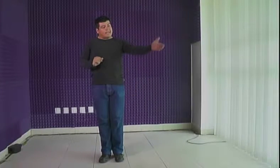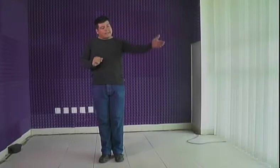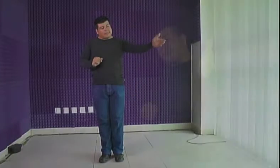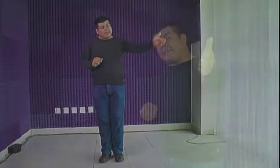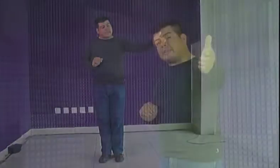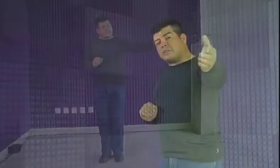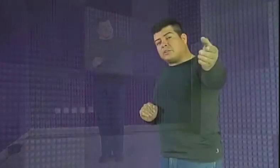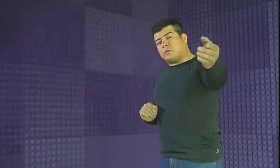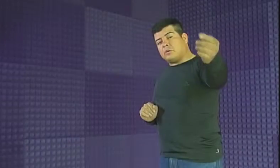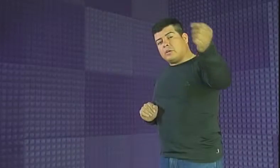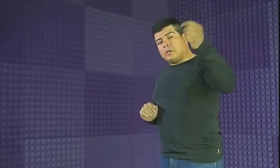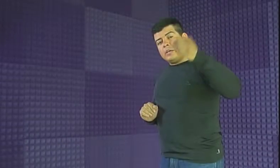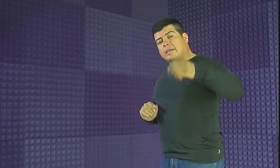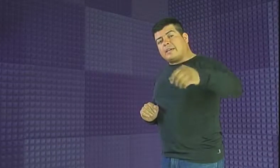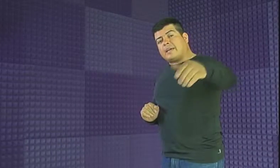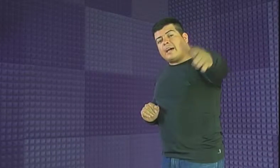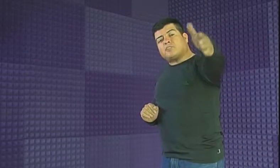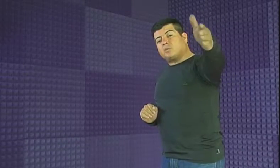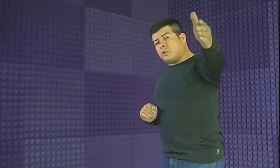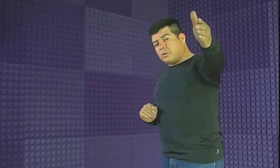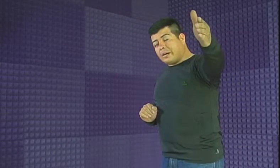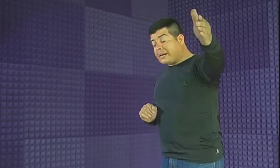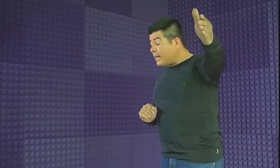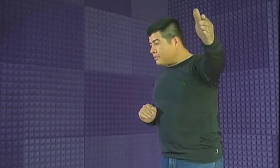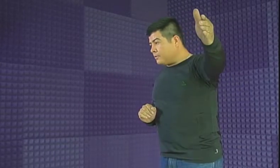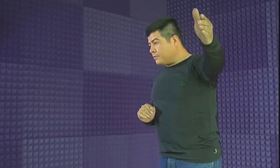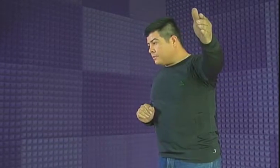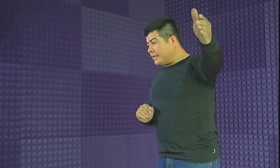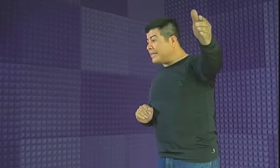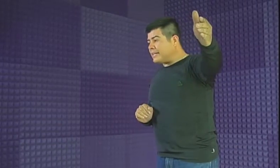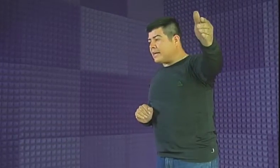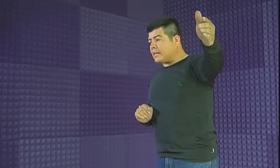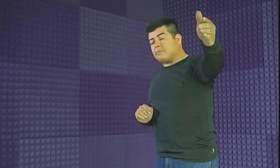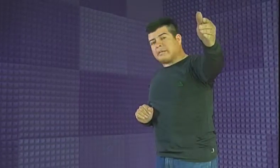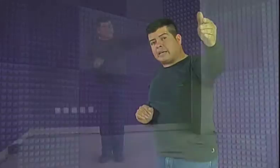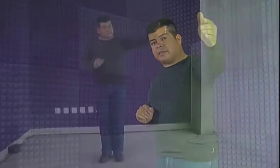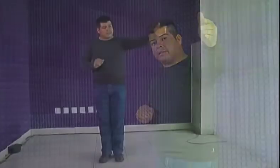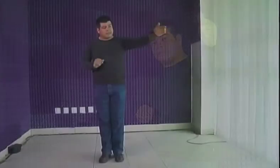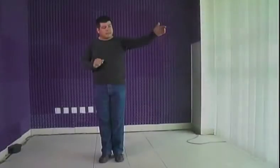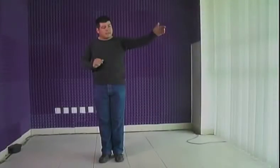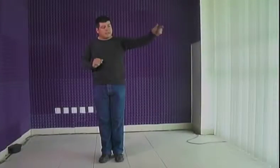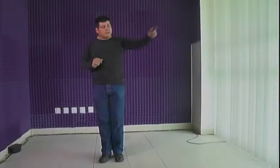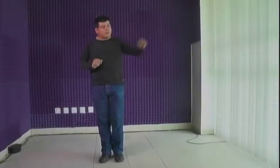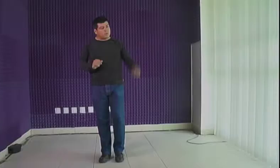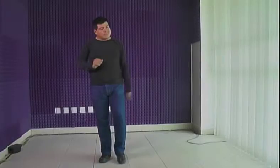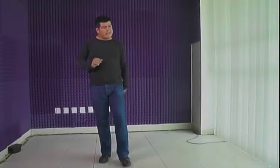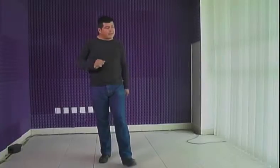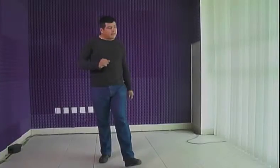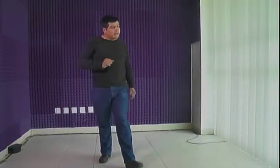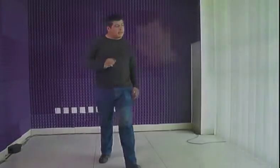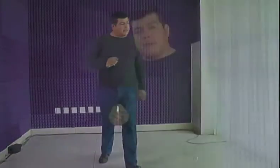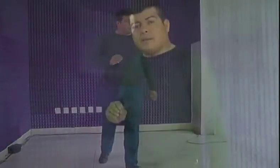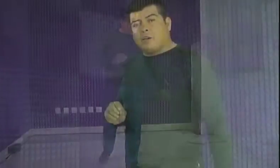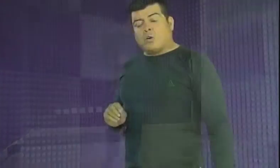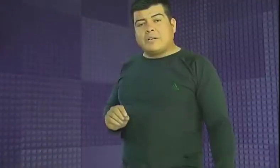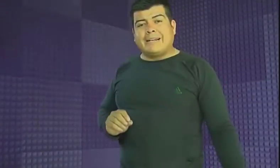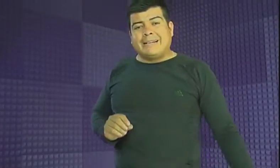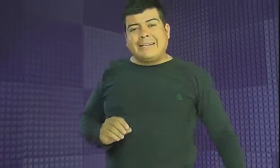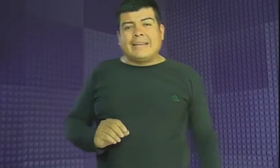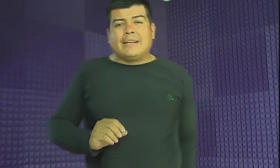Artaban decidió que a su criado le daría la libertad. Pero con él